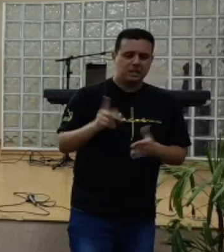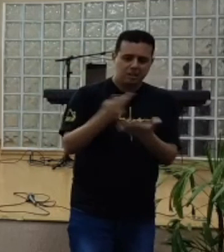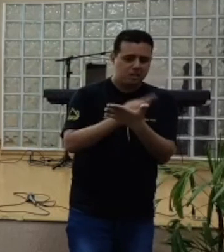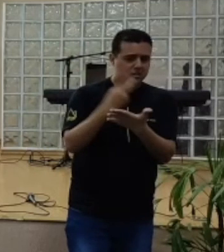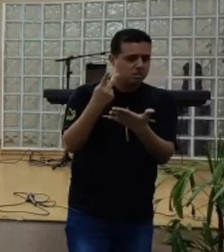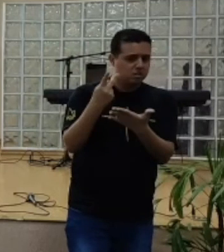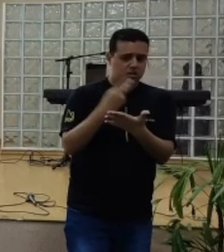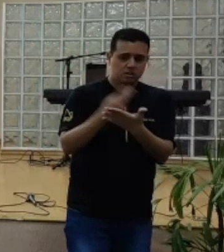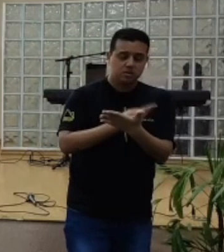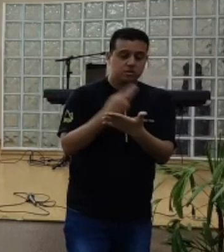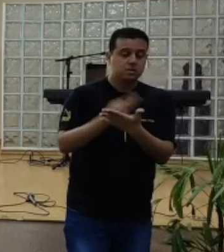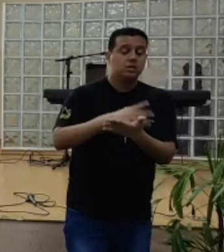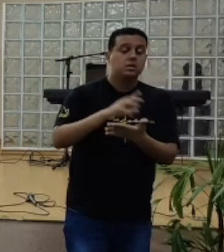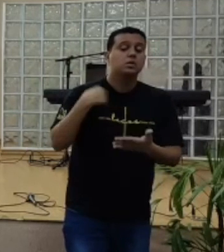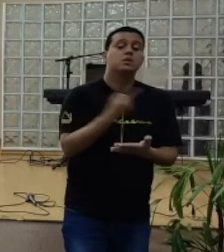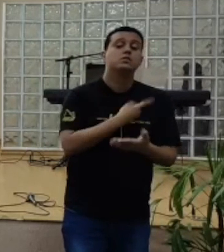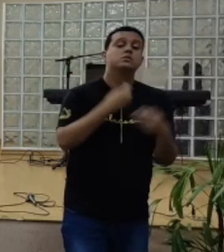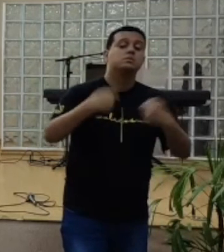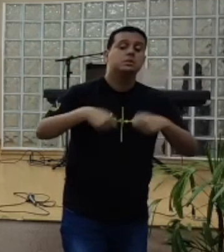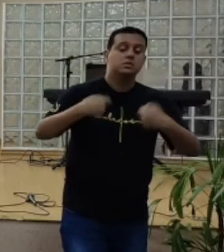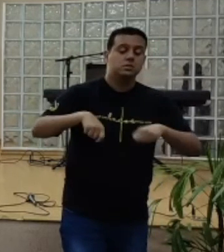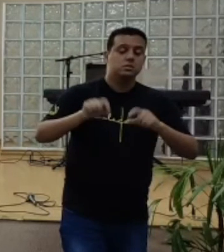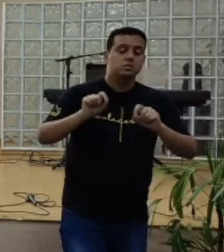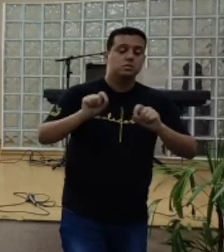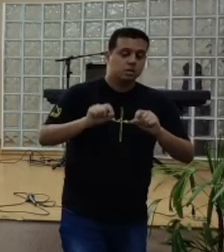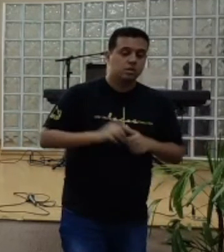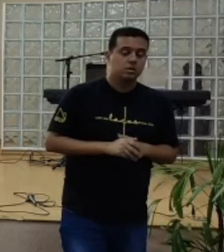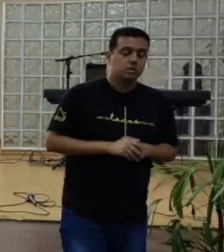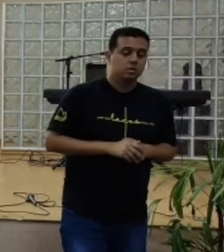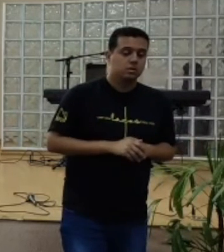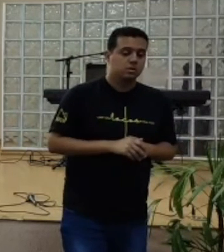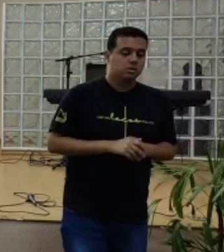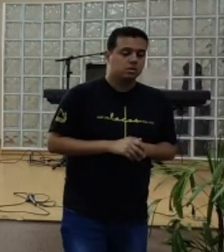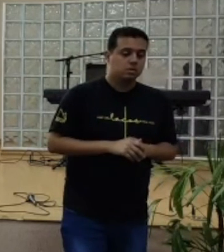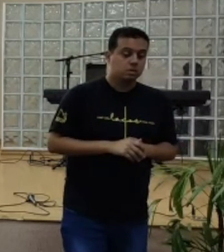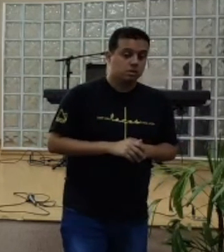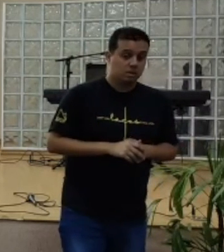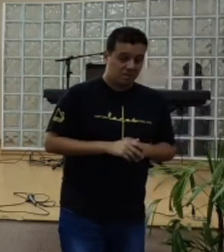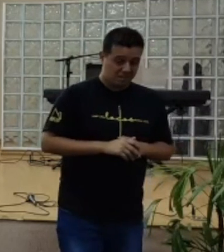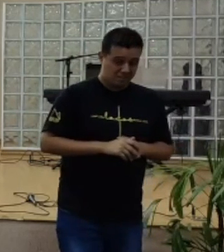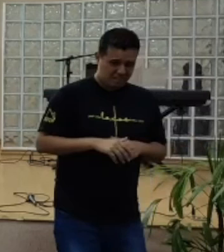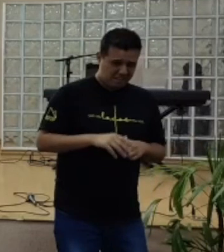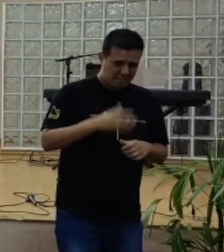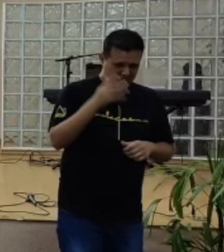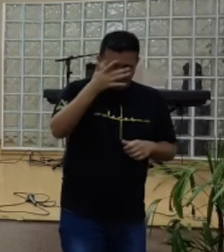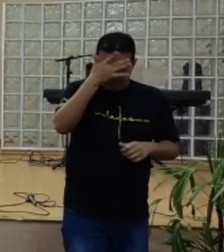assim. Nós temos que pegar essas pessoas e fazer o que com elas?